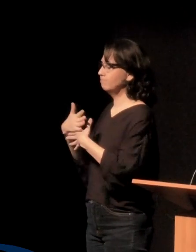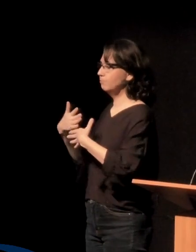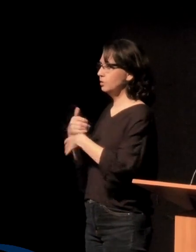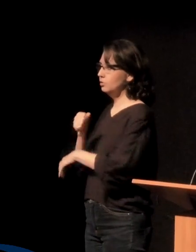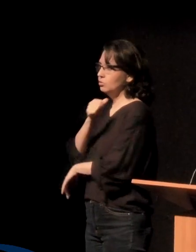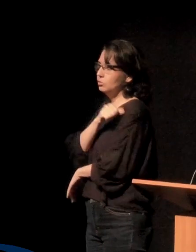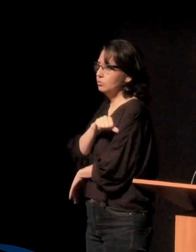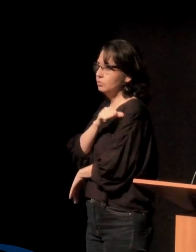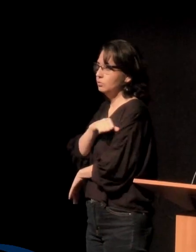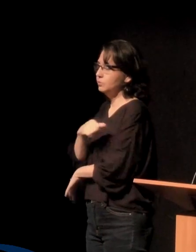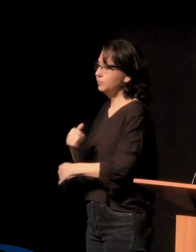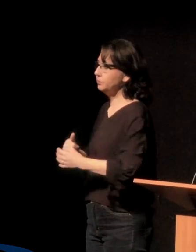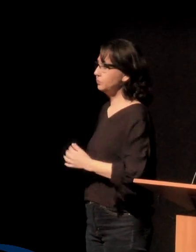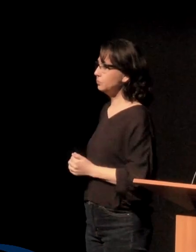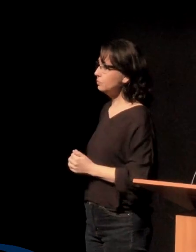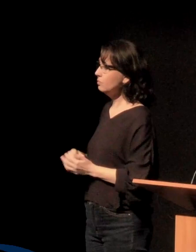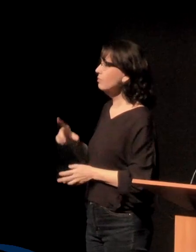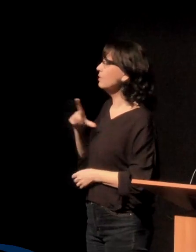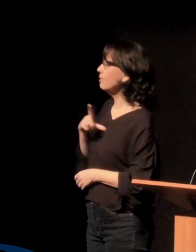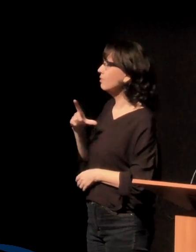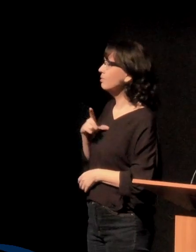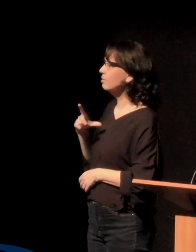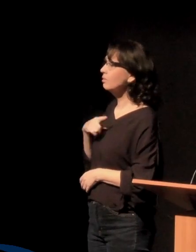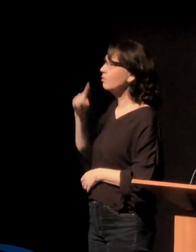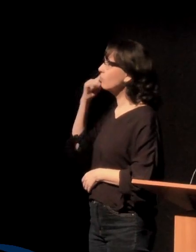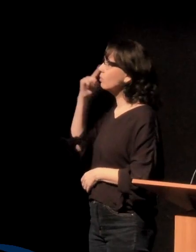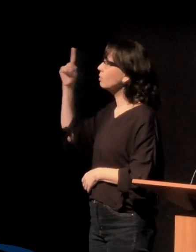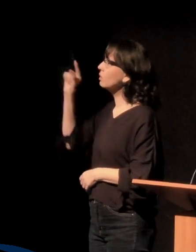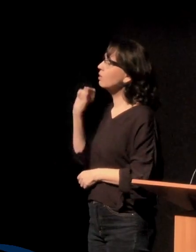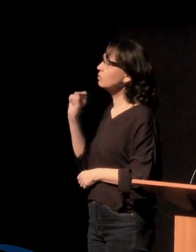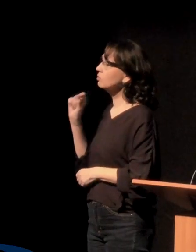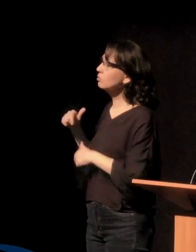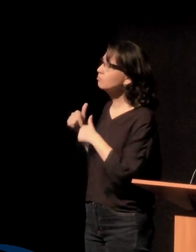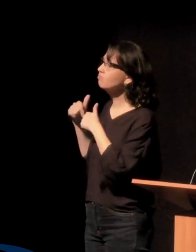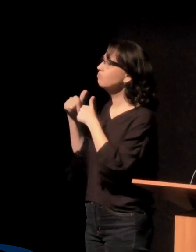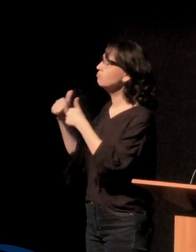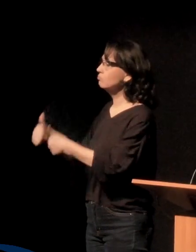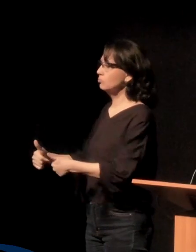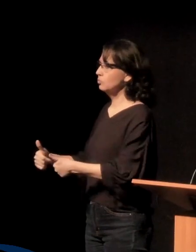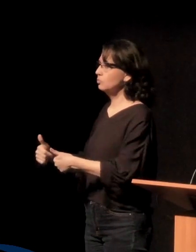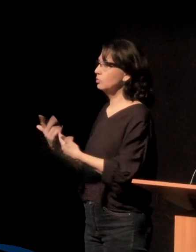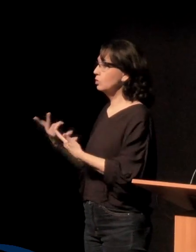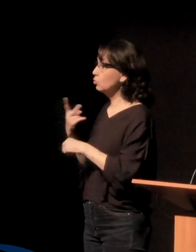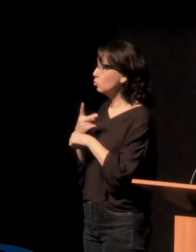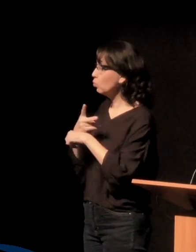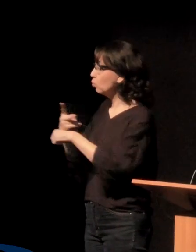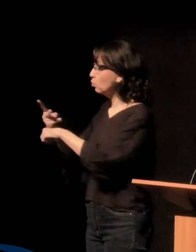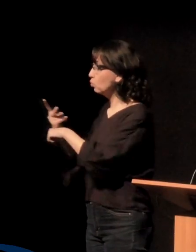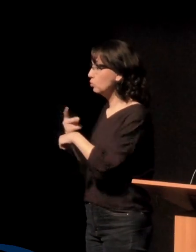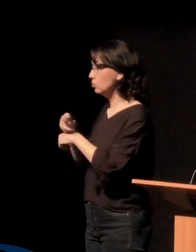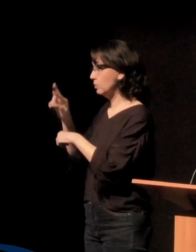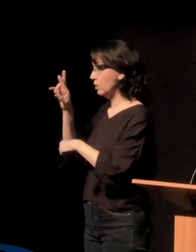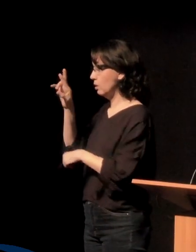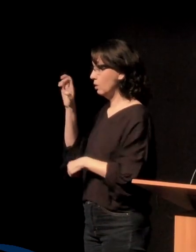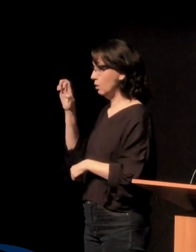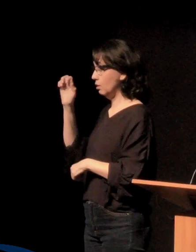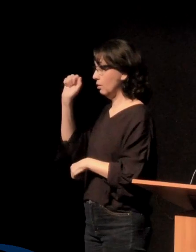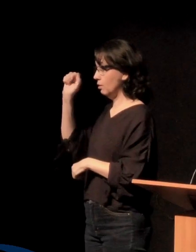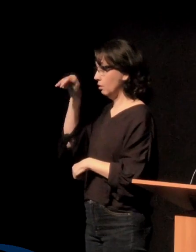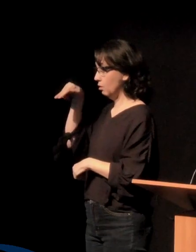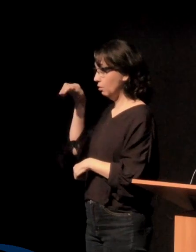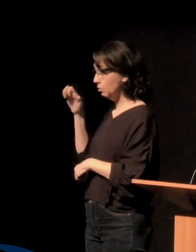e aí a gente teve uma ideia de realizar né procuramos a Rayane e o PSE